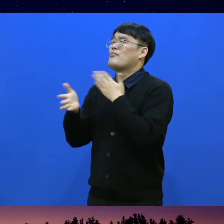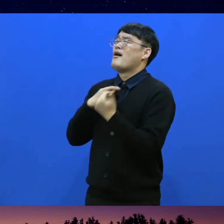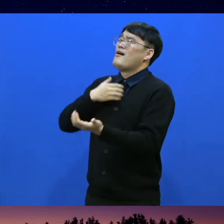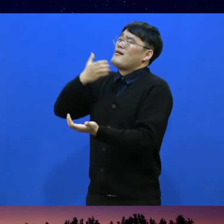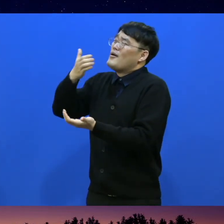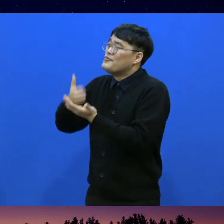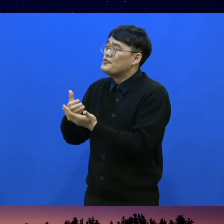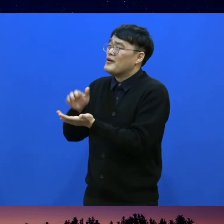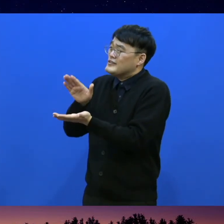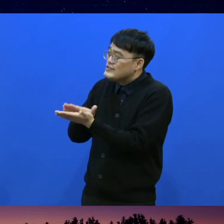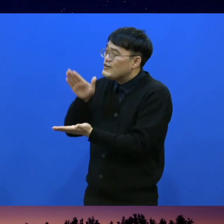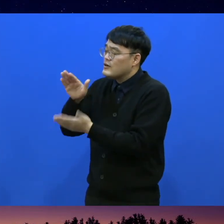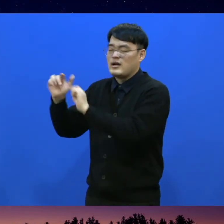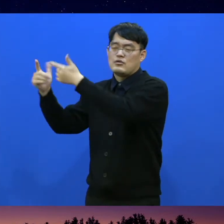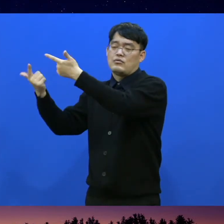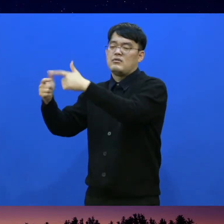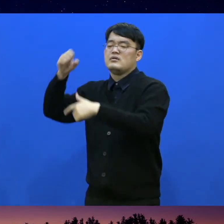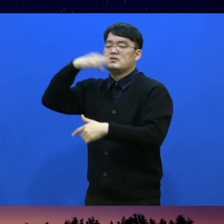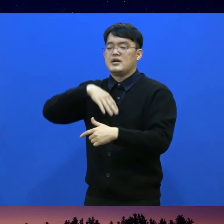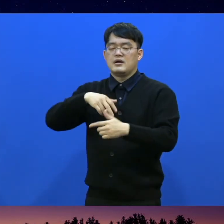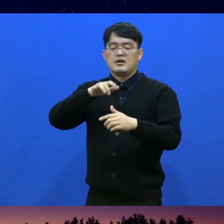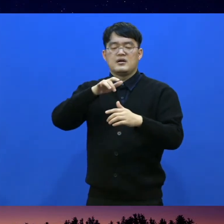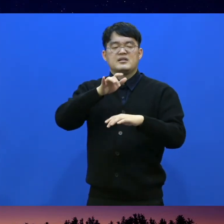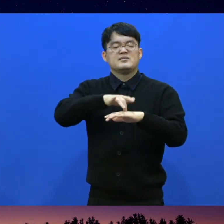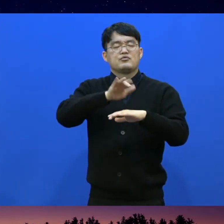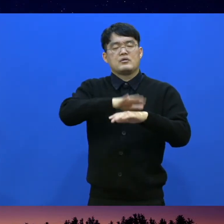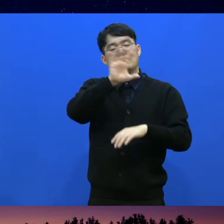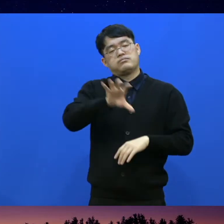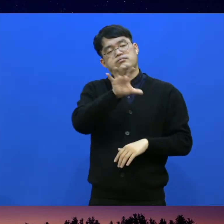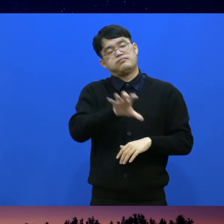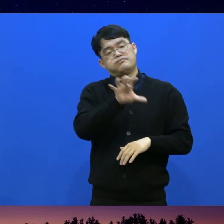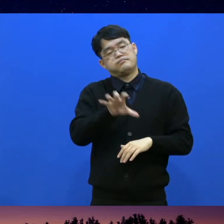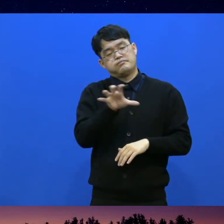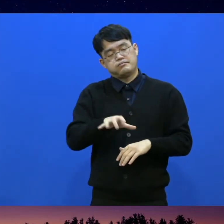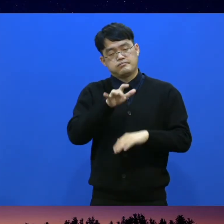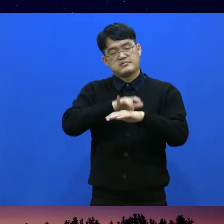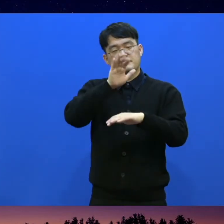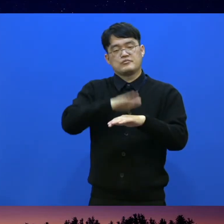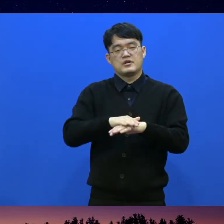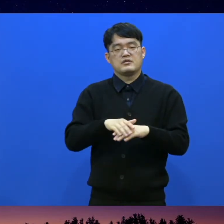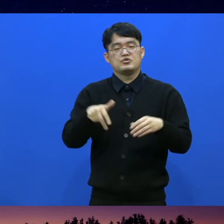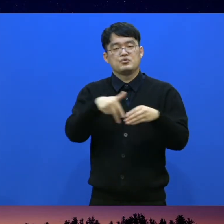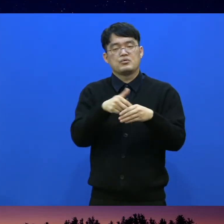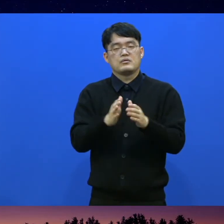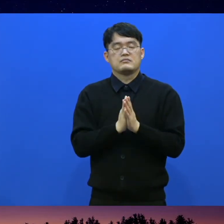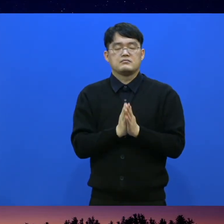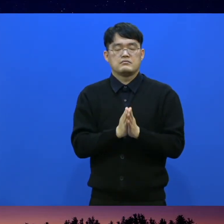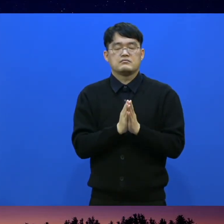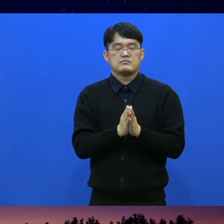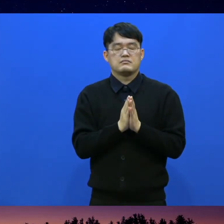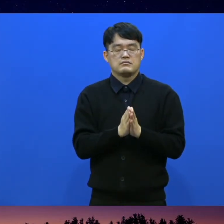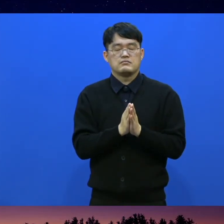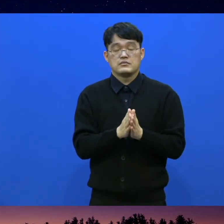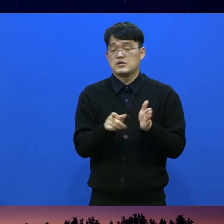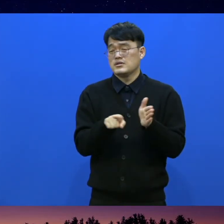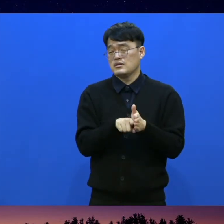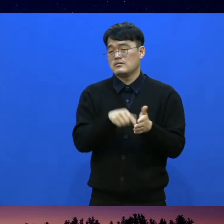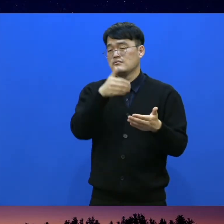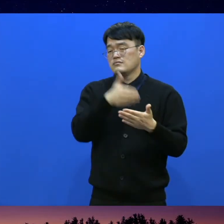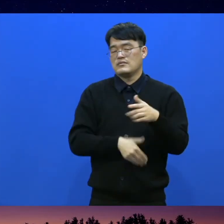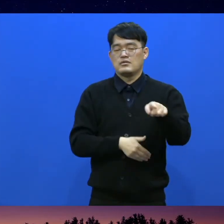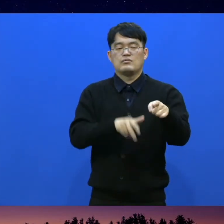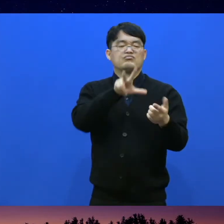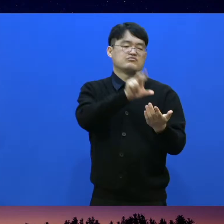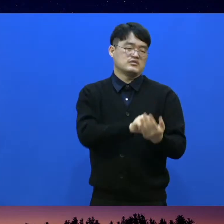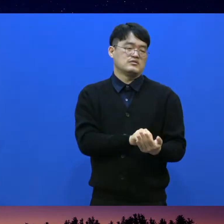약화되면, 없으면 신앙이 어때요? 종교적인 습관으로 남는 거예요. 그러니까 종교적 습관으로도 열심히 하는